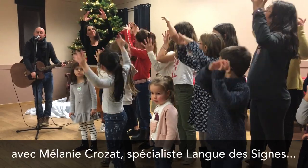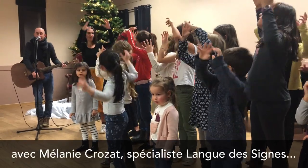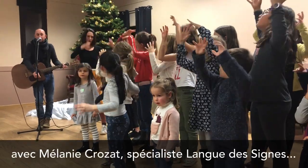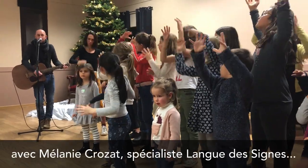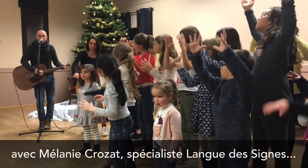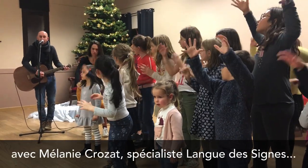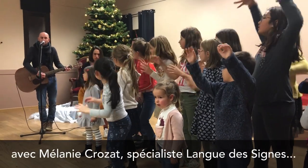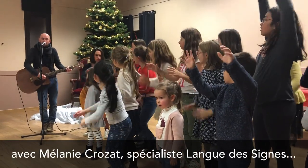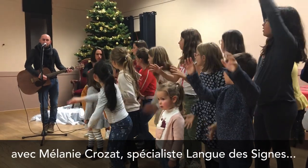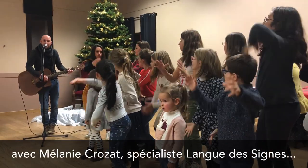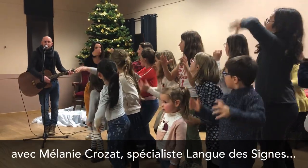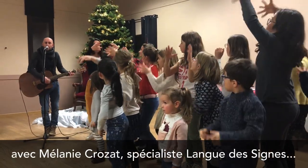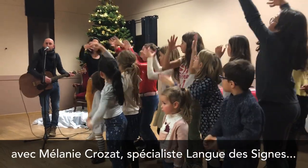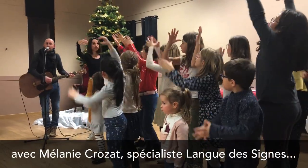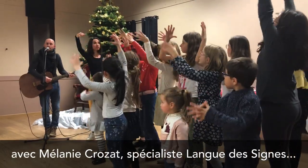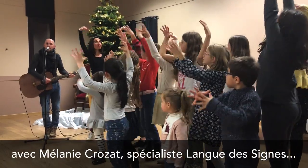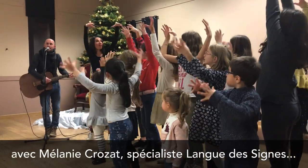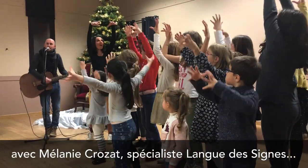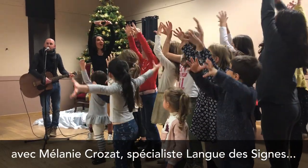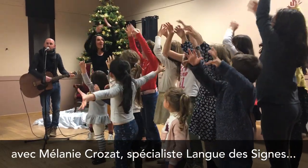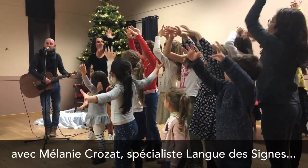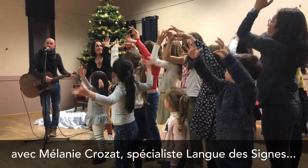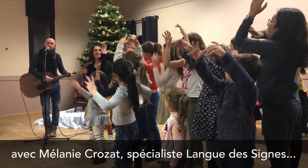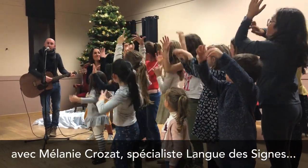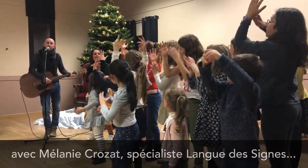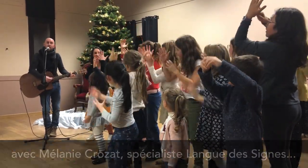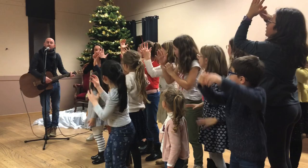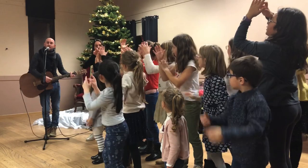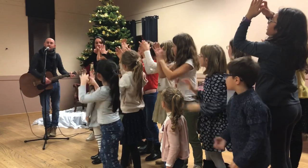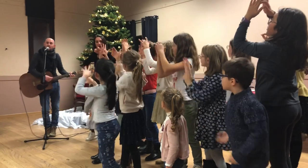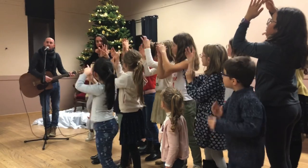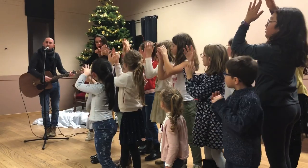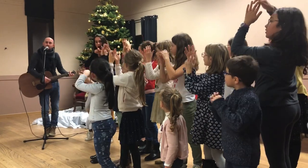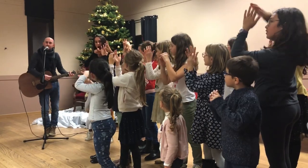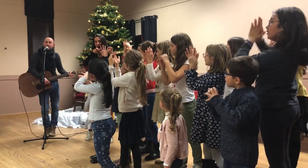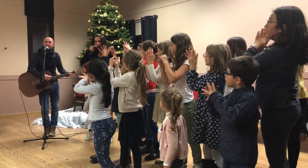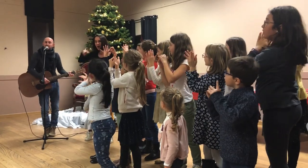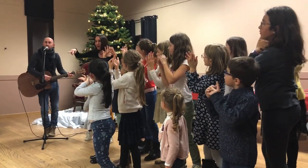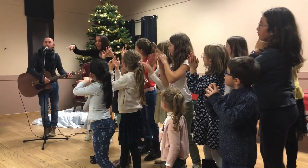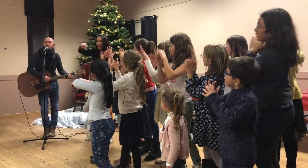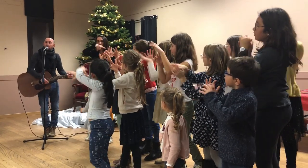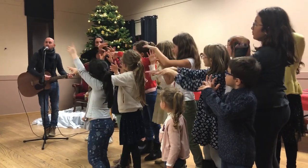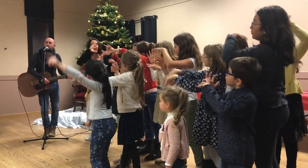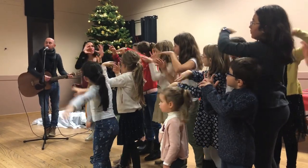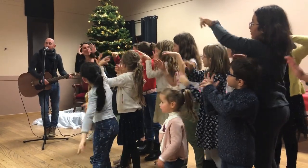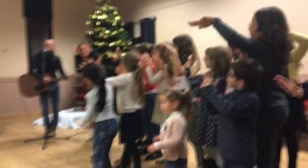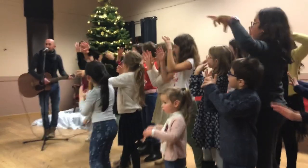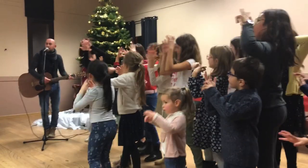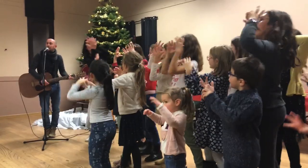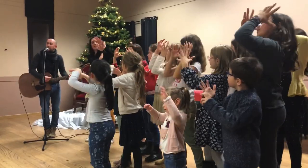des heurts sont en général pendant des mois le coût d'un siège par dans